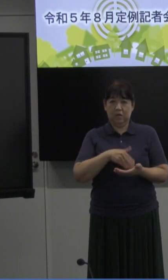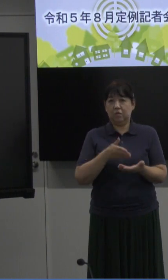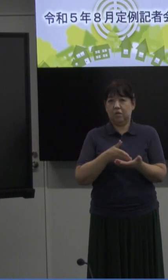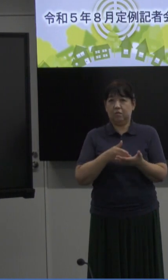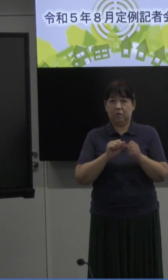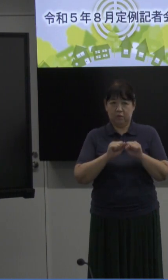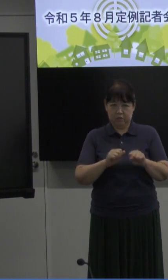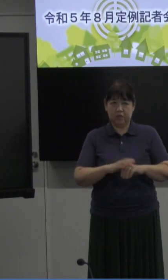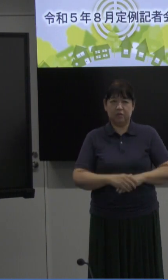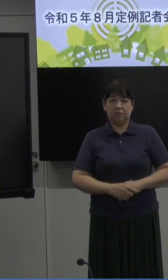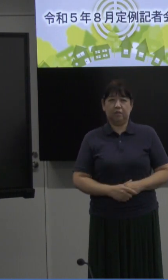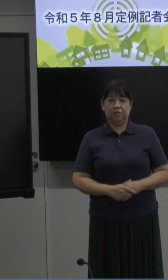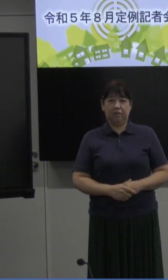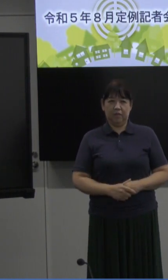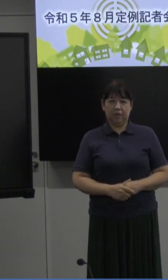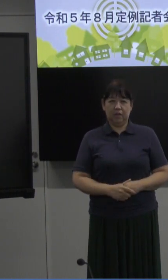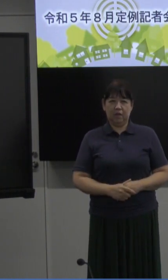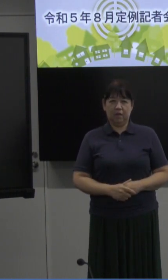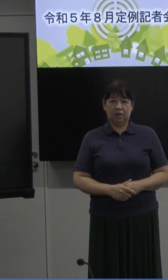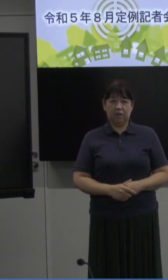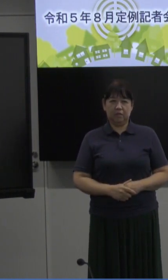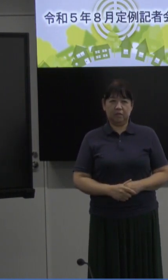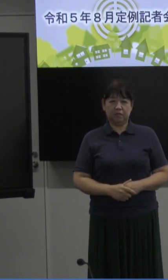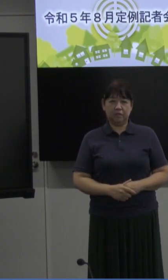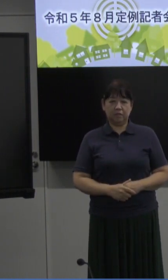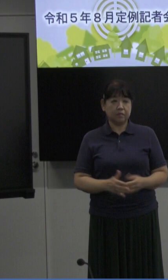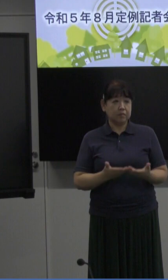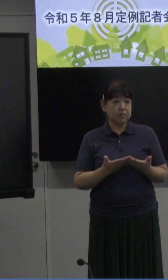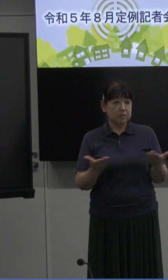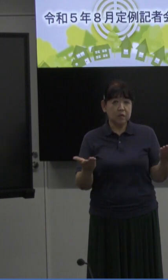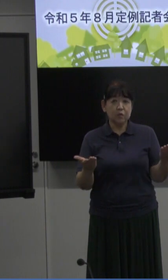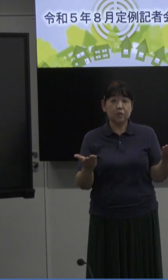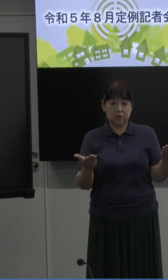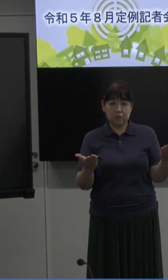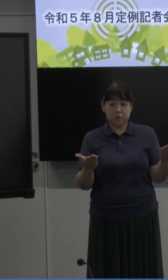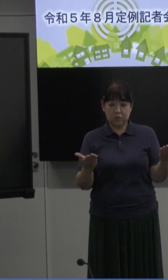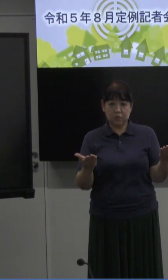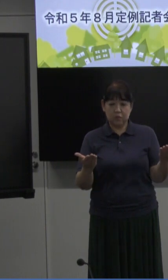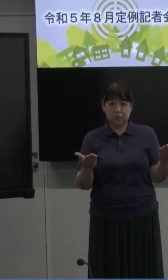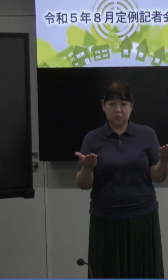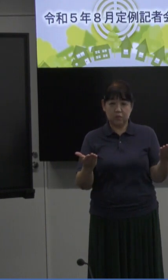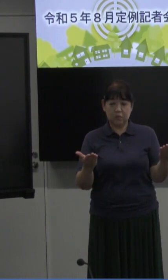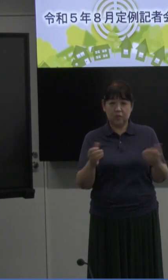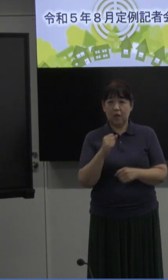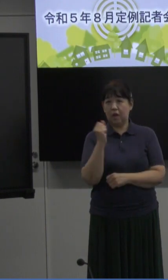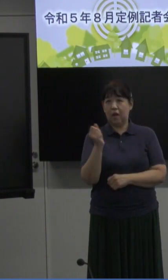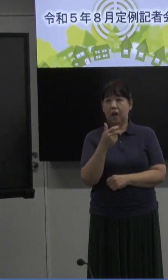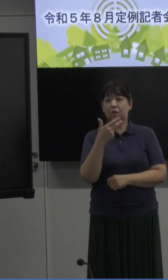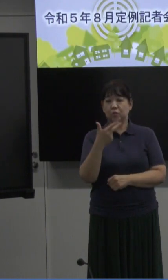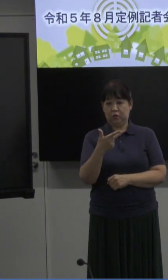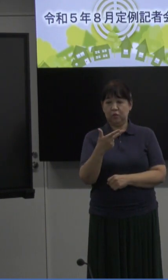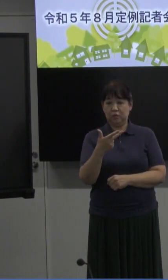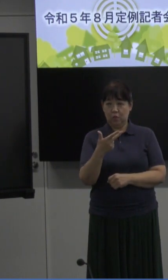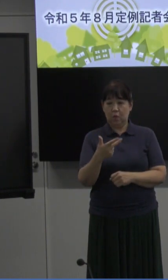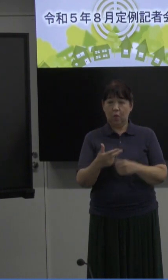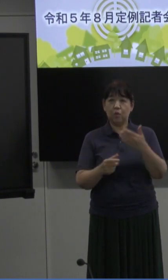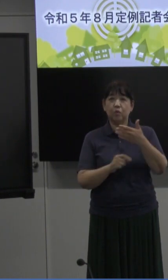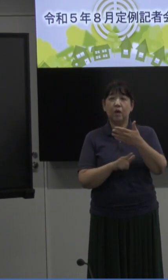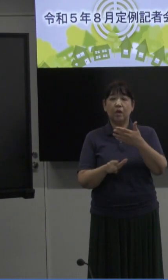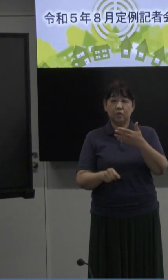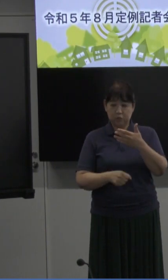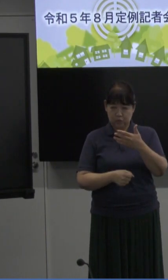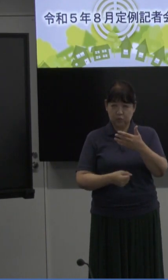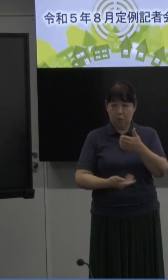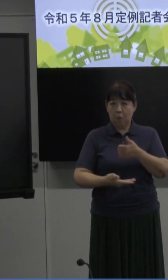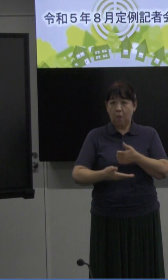させていただきます。お手元に配布いたしております令和5年度の唐津市9月補正予算案の